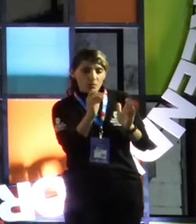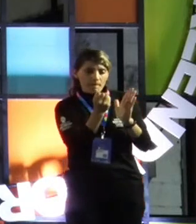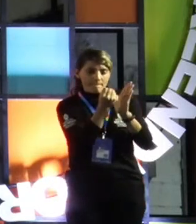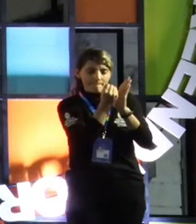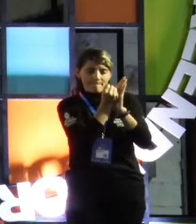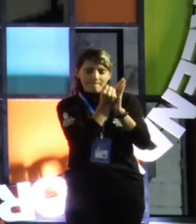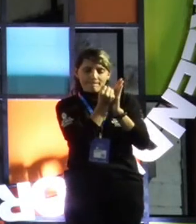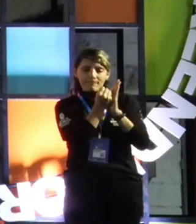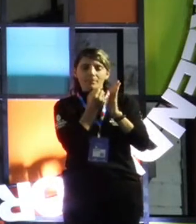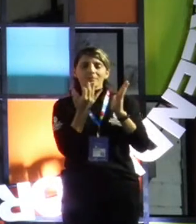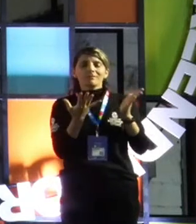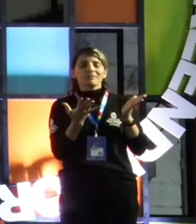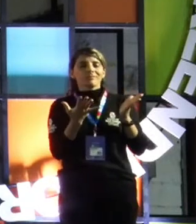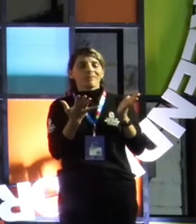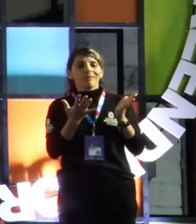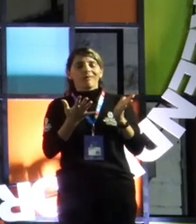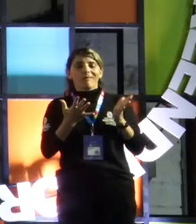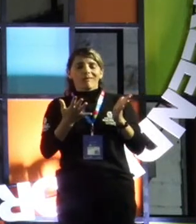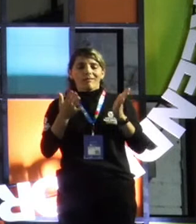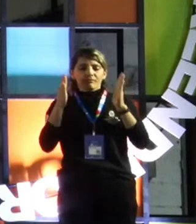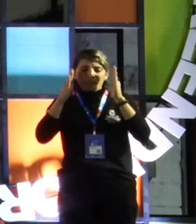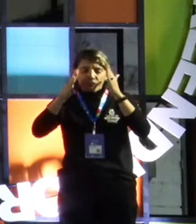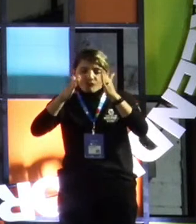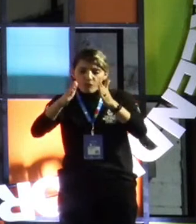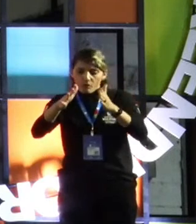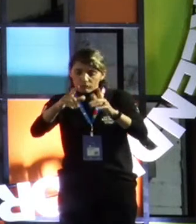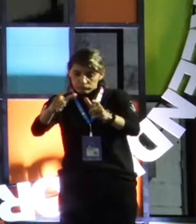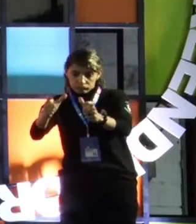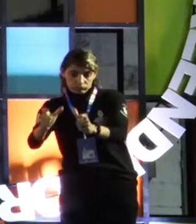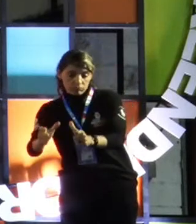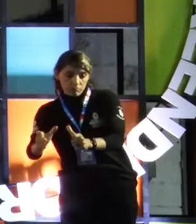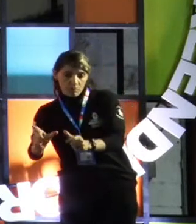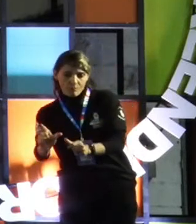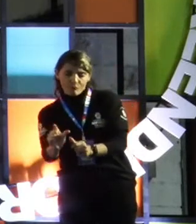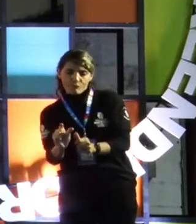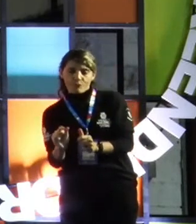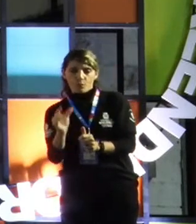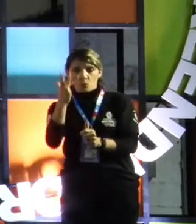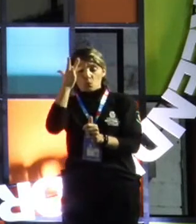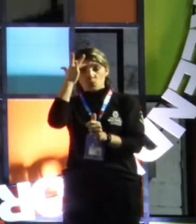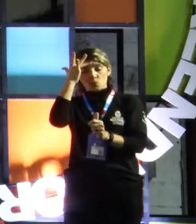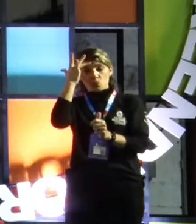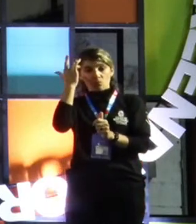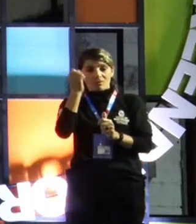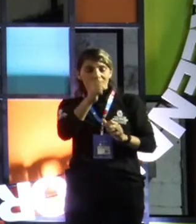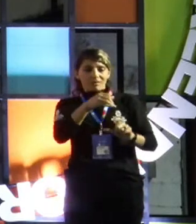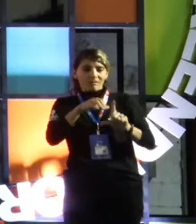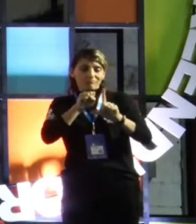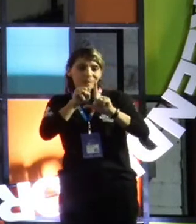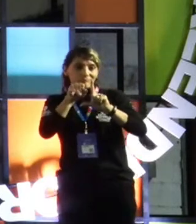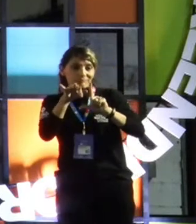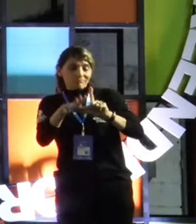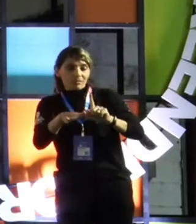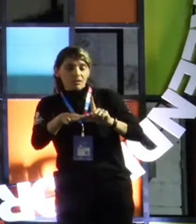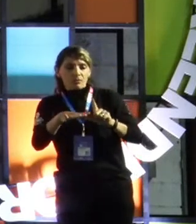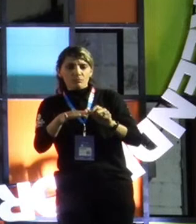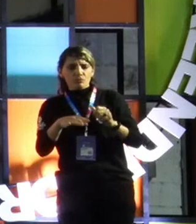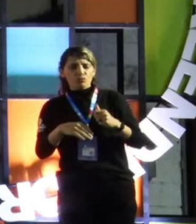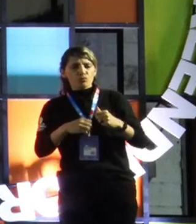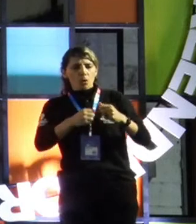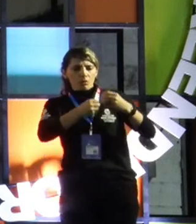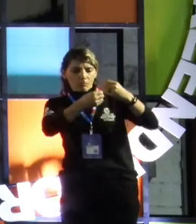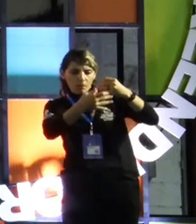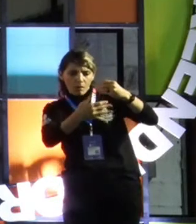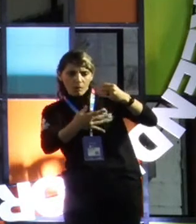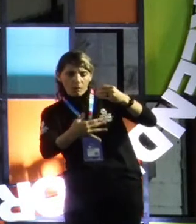Se a sua marca quiser falar com um público menor e você é um influenciador que tem engajamento, as pessoas comentam nos seus posts, você